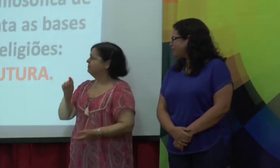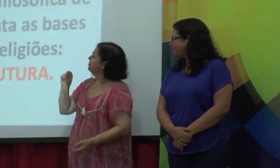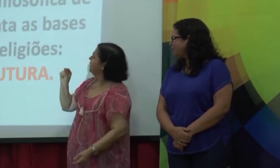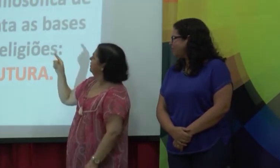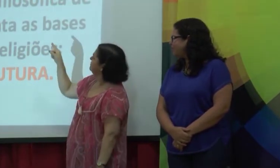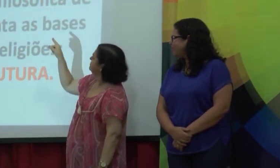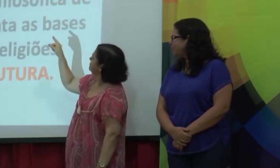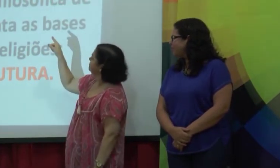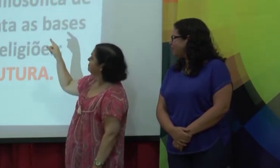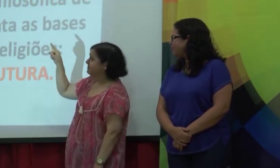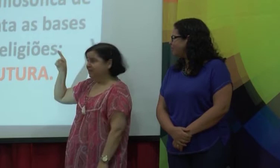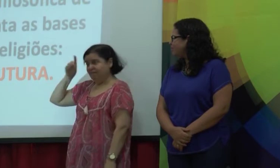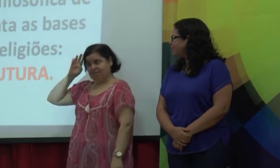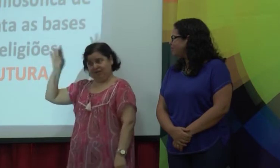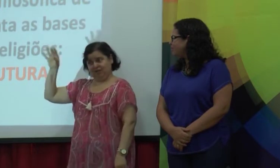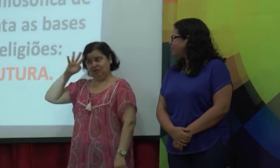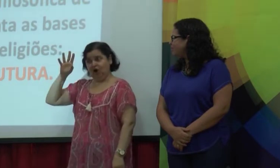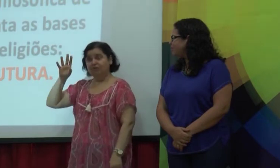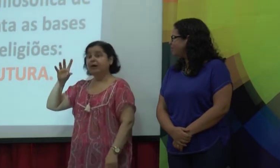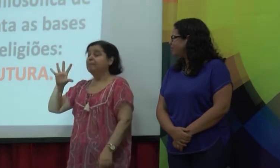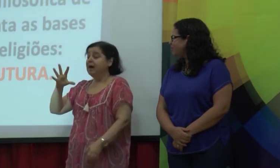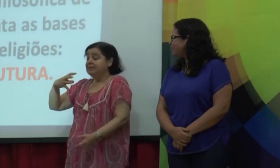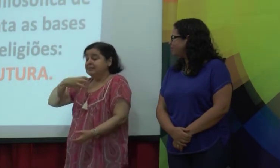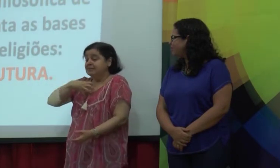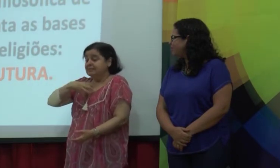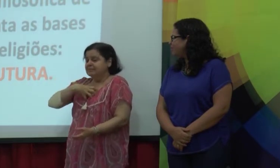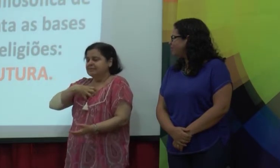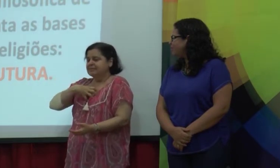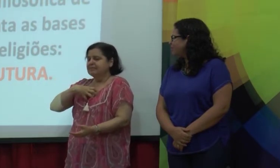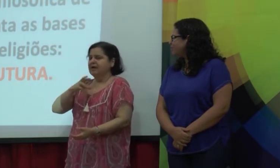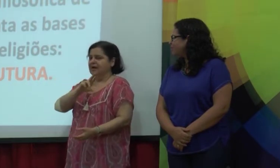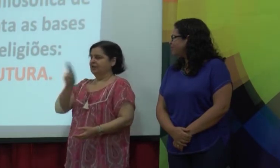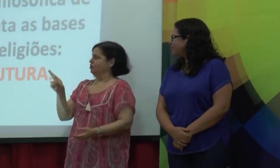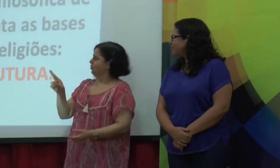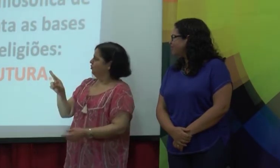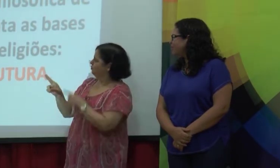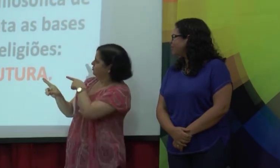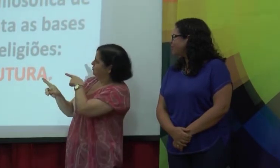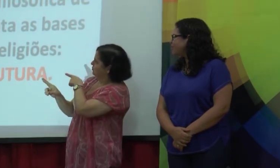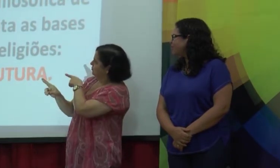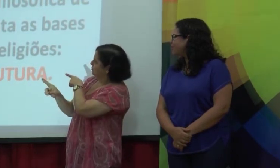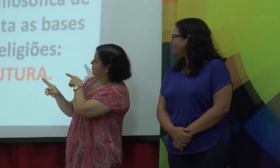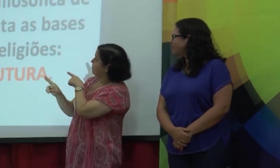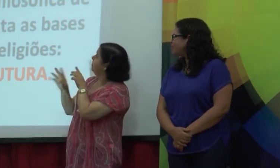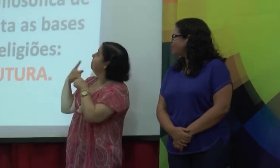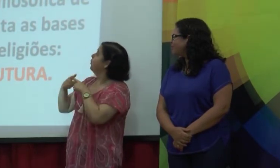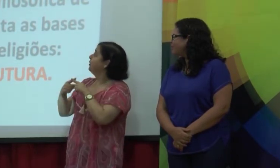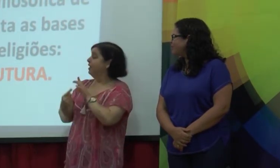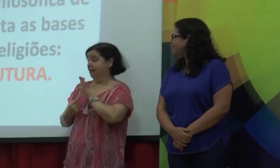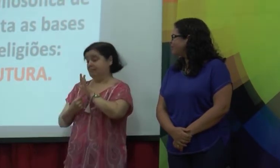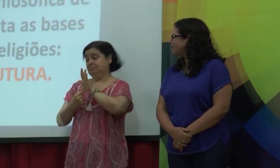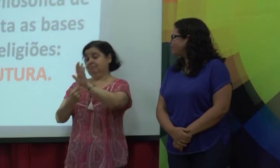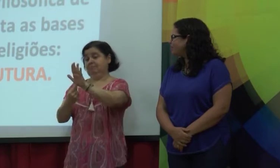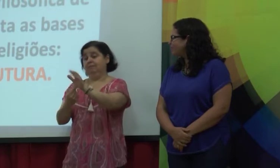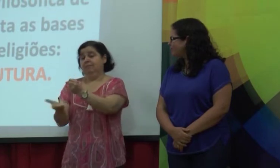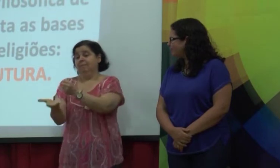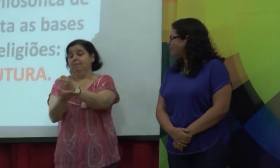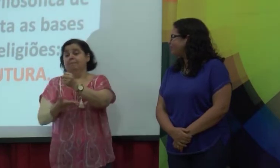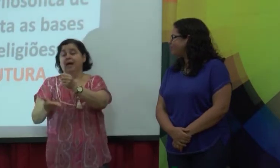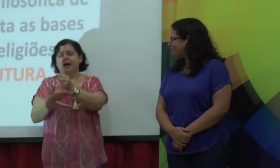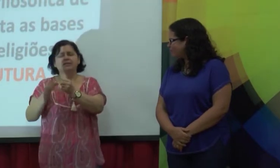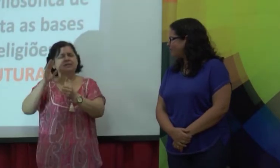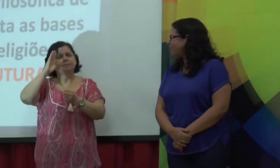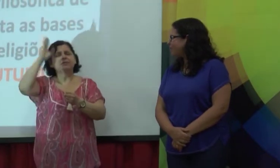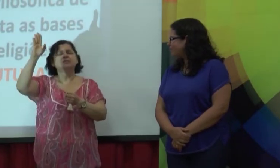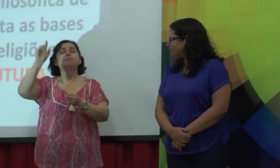o Espiritismo é uma doutrina filosófica que tem o quê? Efeitos religiosos